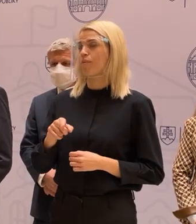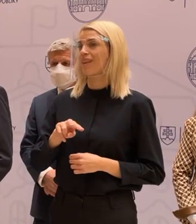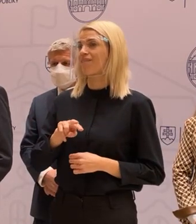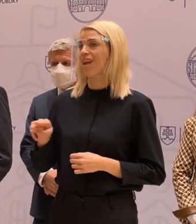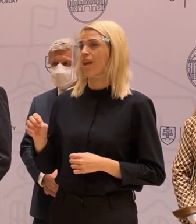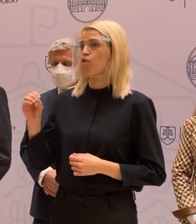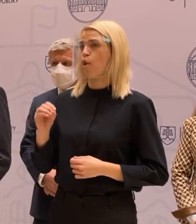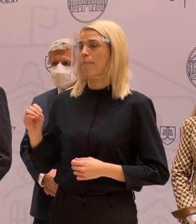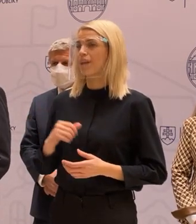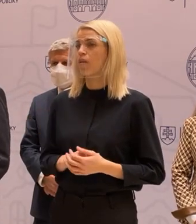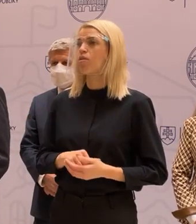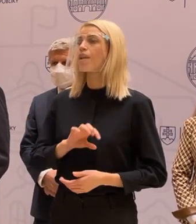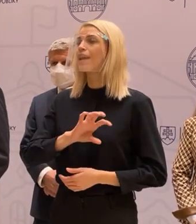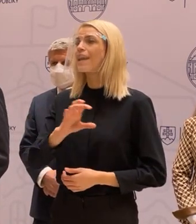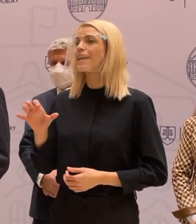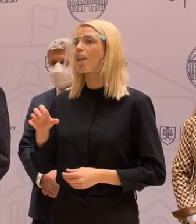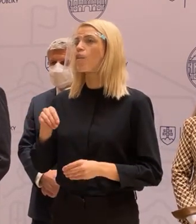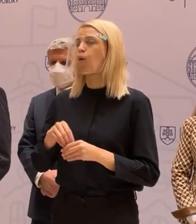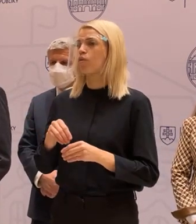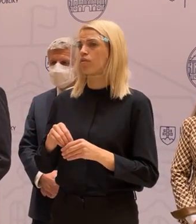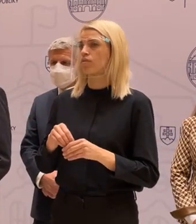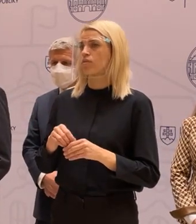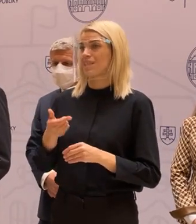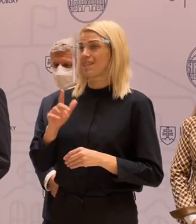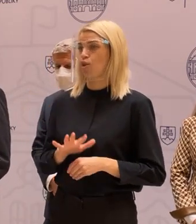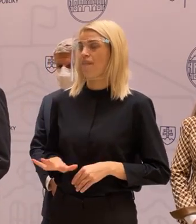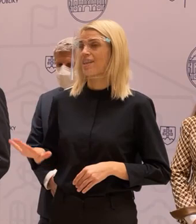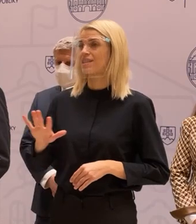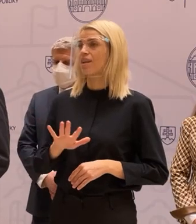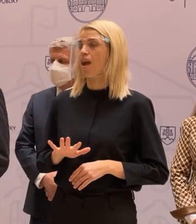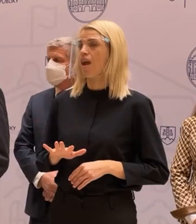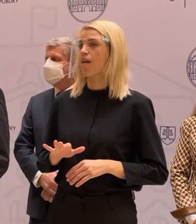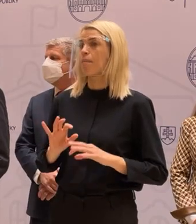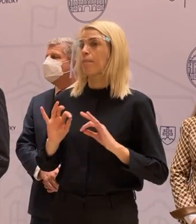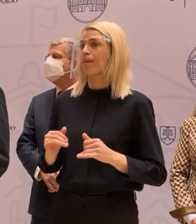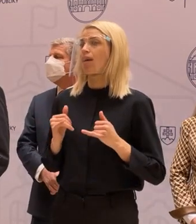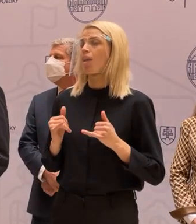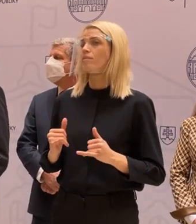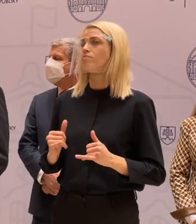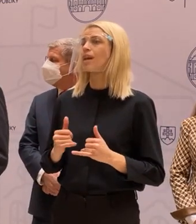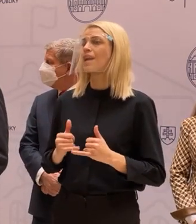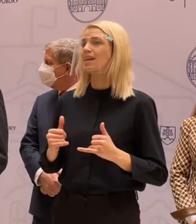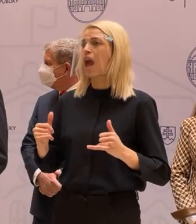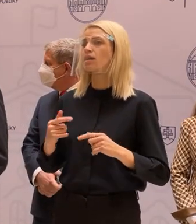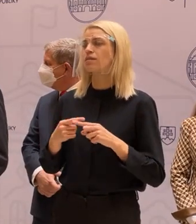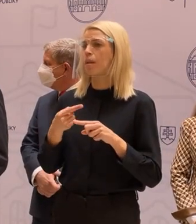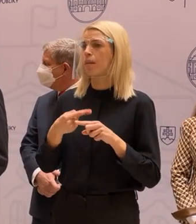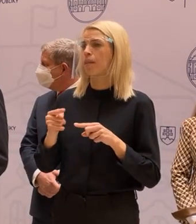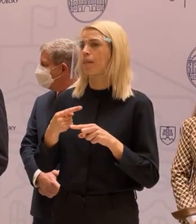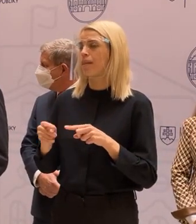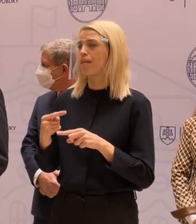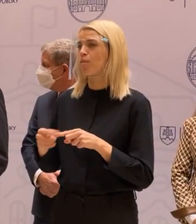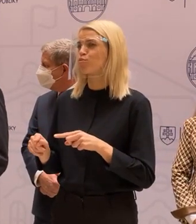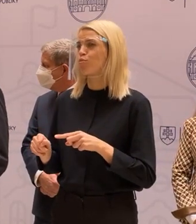Omikron. Ten región v okolí Slovenska zatiaľ na tento rast iba postupne